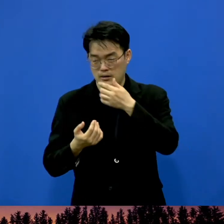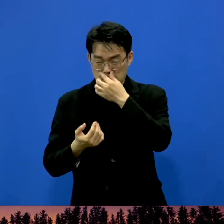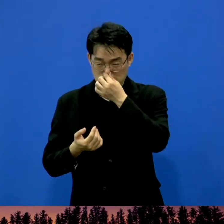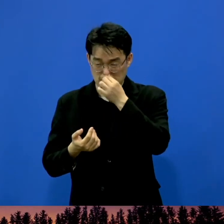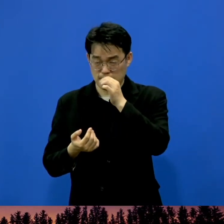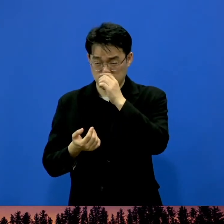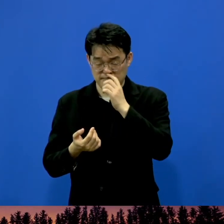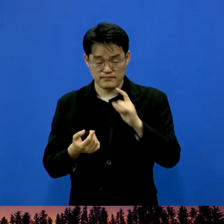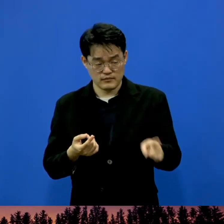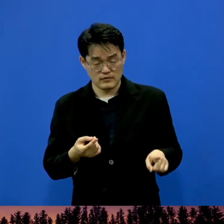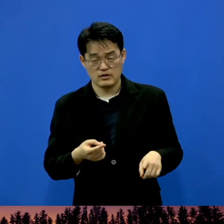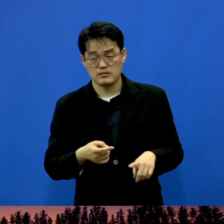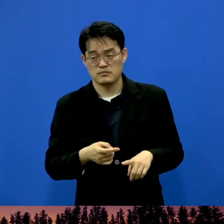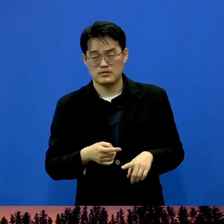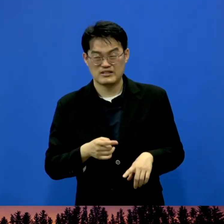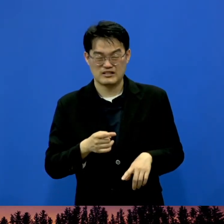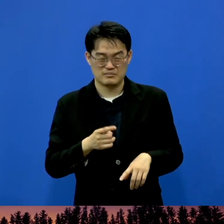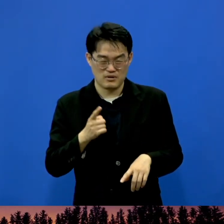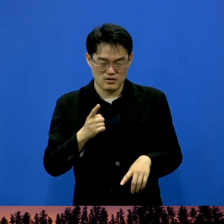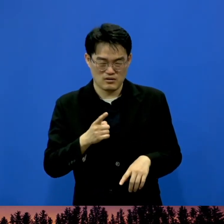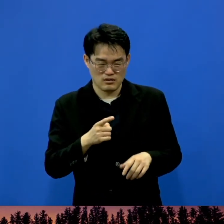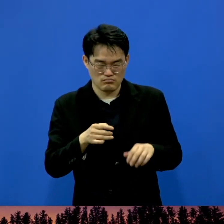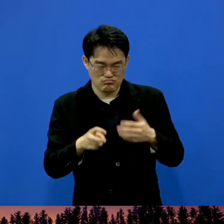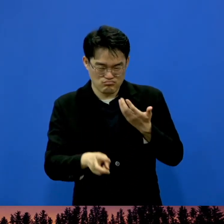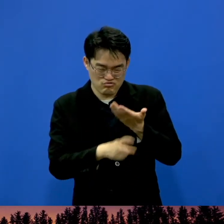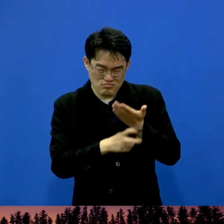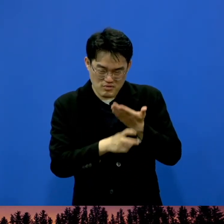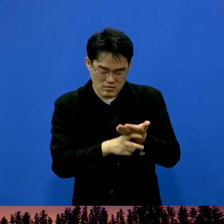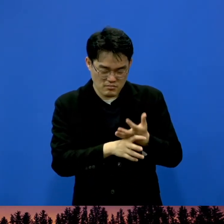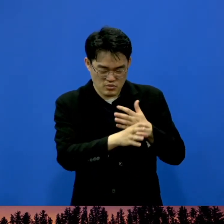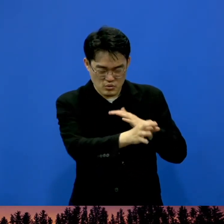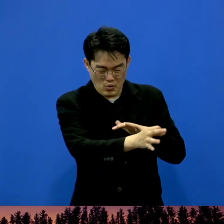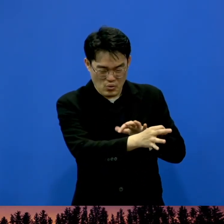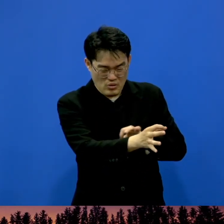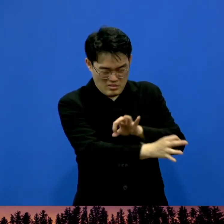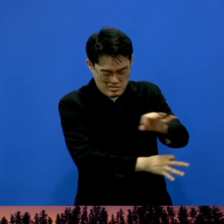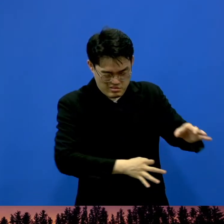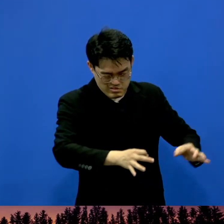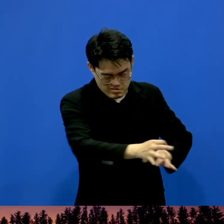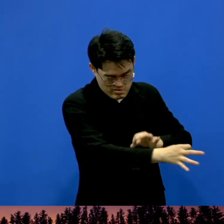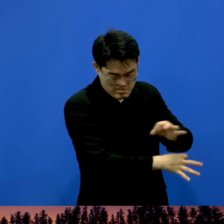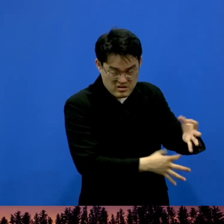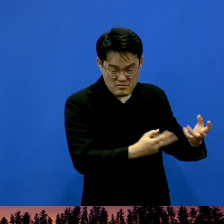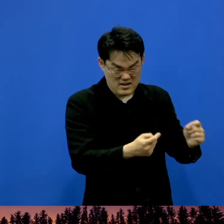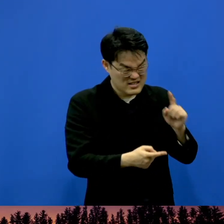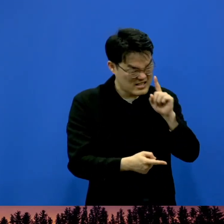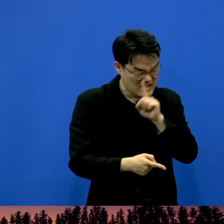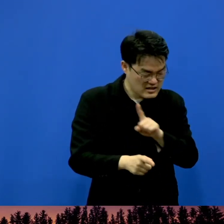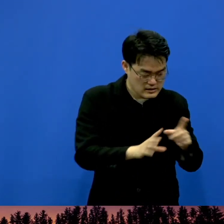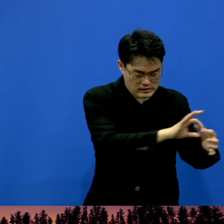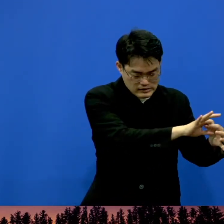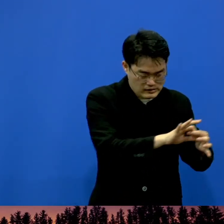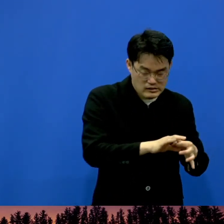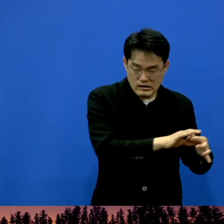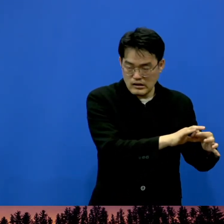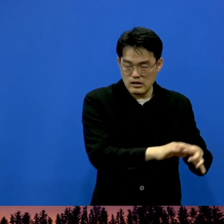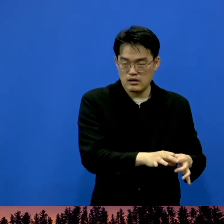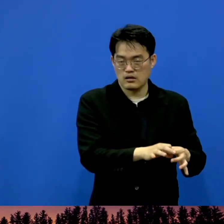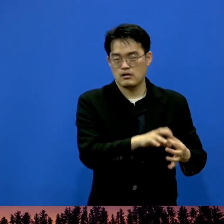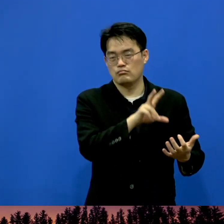이게 검은 돈들도 막 그만큼 막 돌아다니고 있는 거죠. 그래서 악의 고리들과 연결이 되면서 악의 파장이